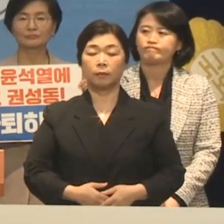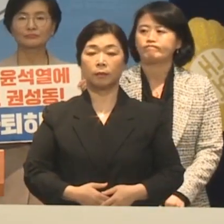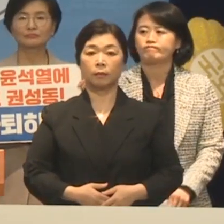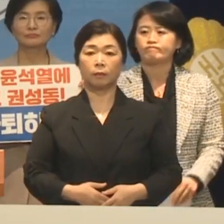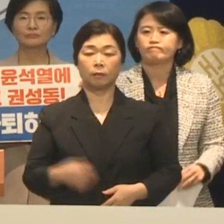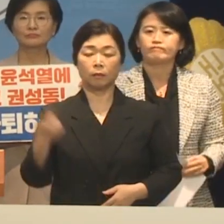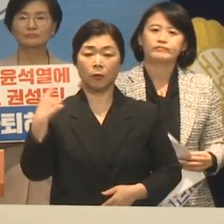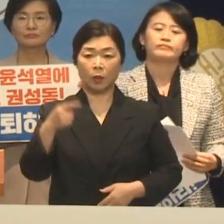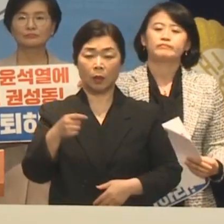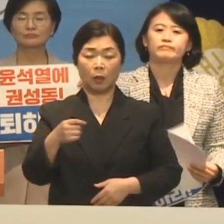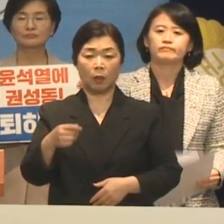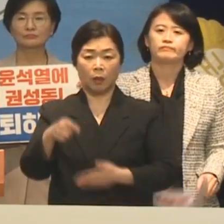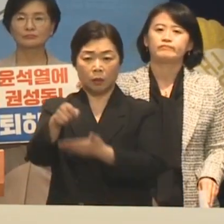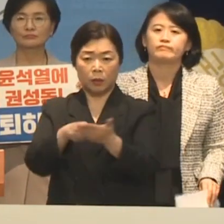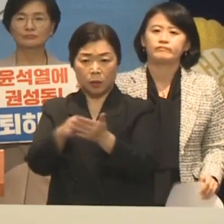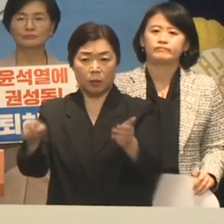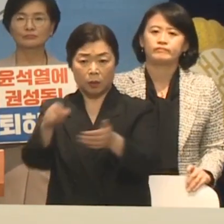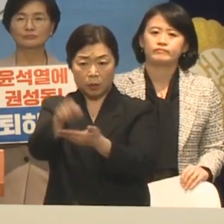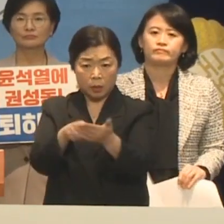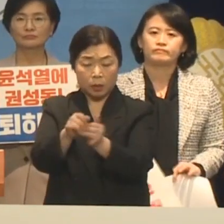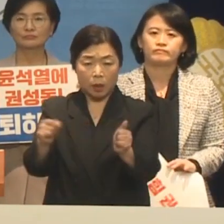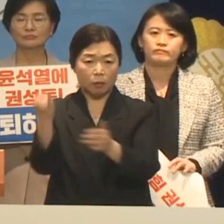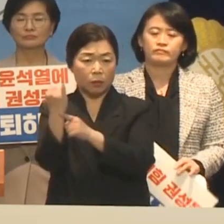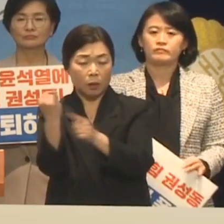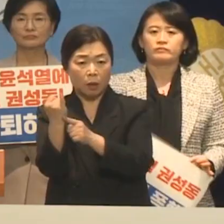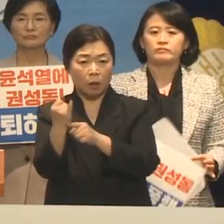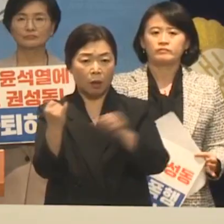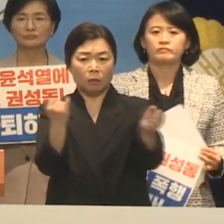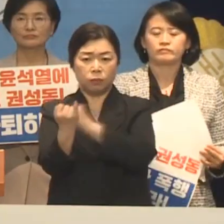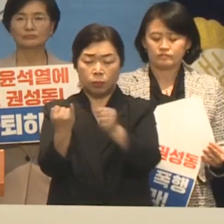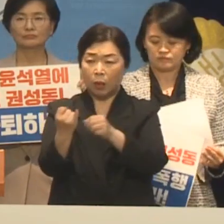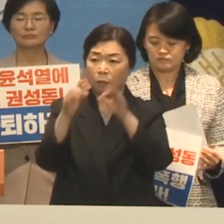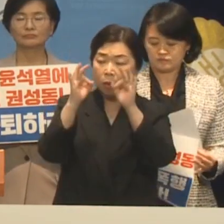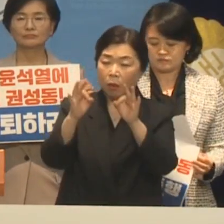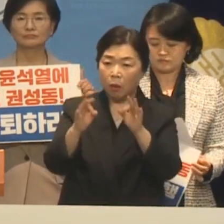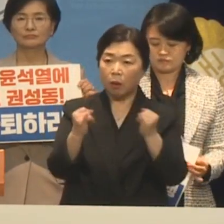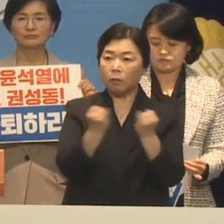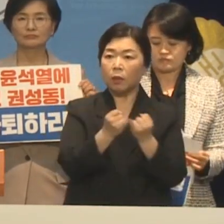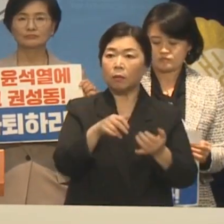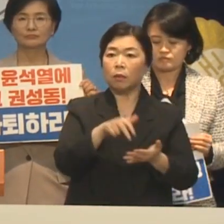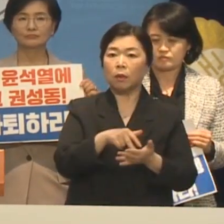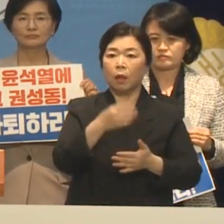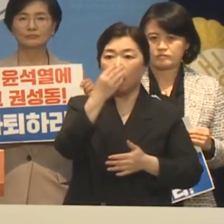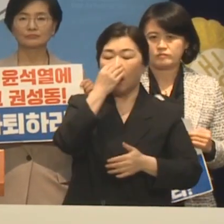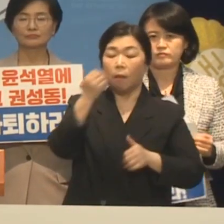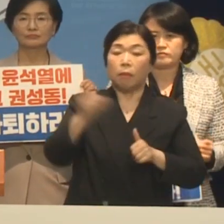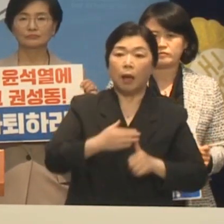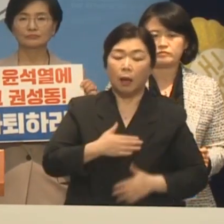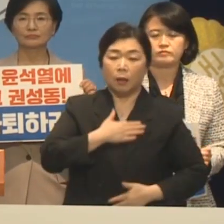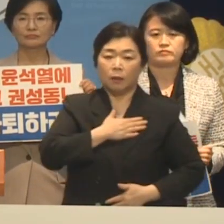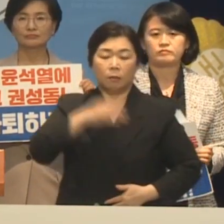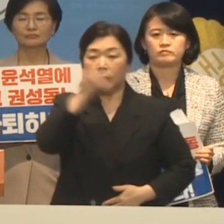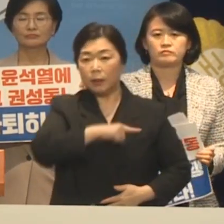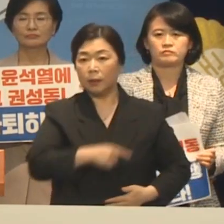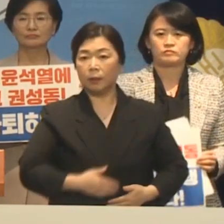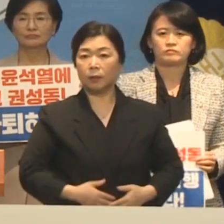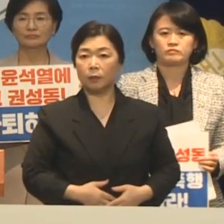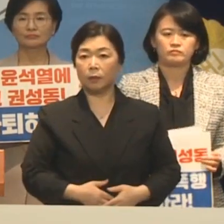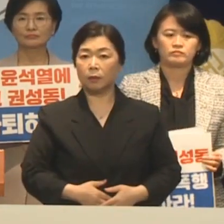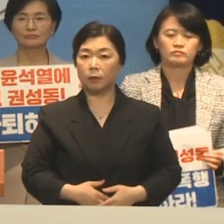어제 여성 기자가 폭행당하는 장면을 보면서 여성들은 심각한 모욕감과 불쾌감을